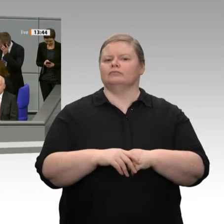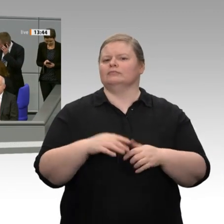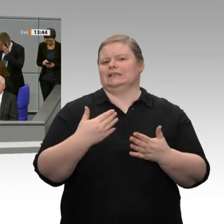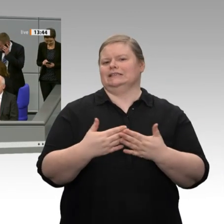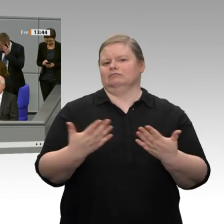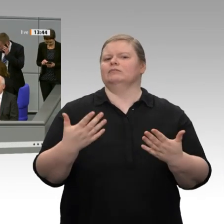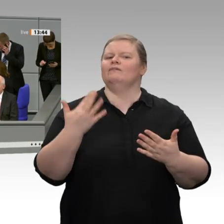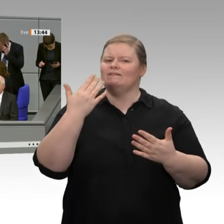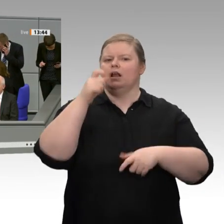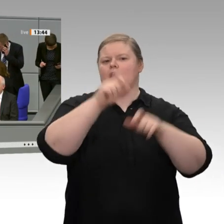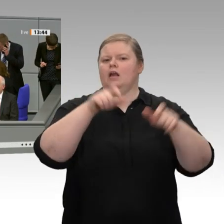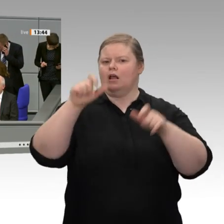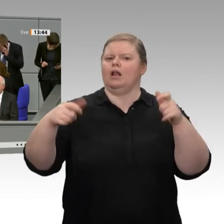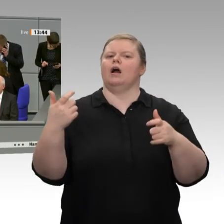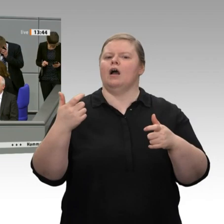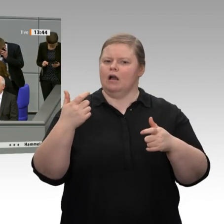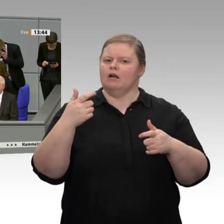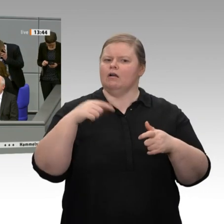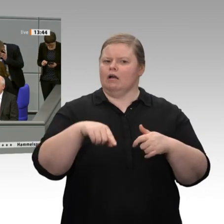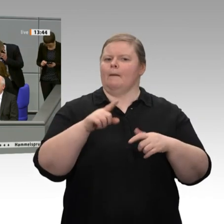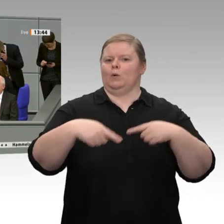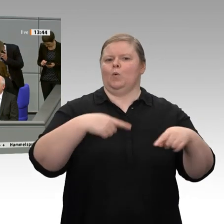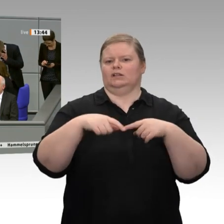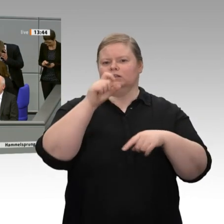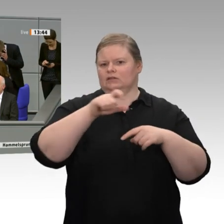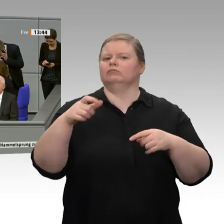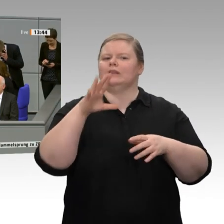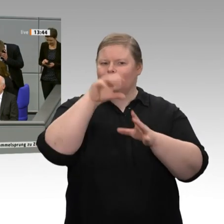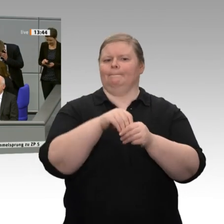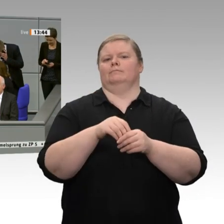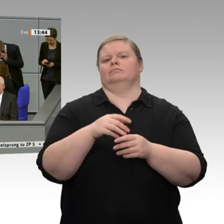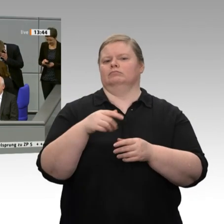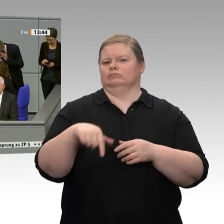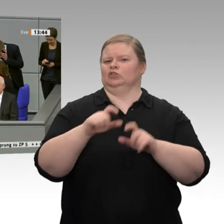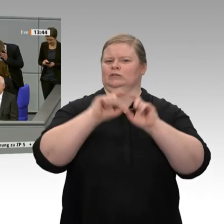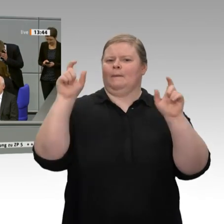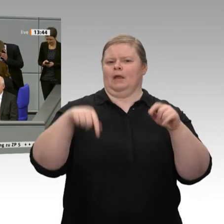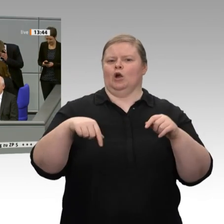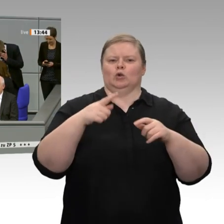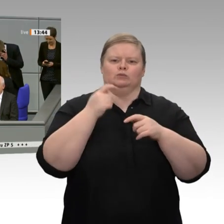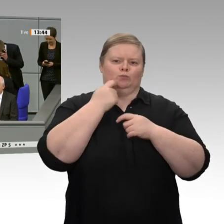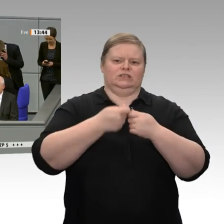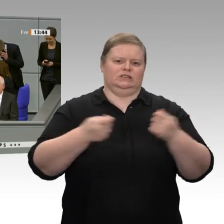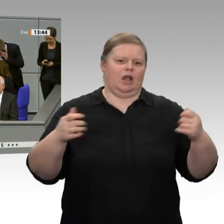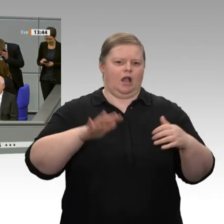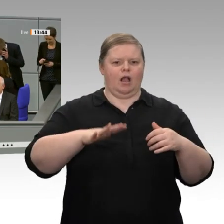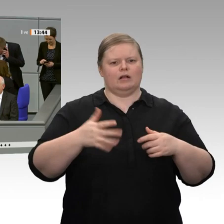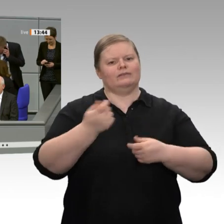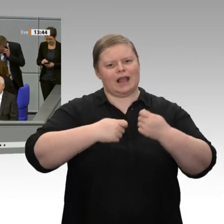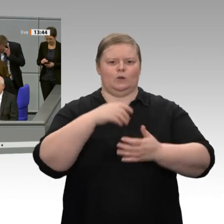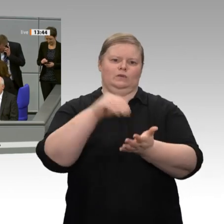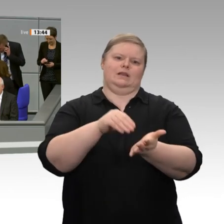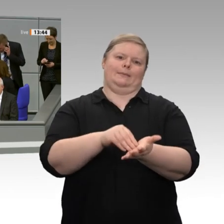als auch festgestellt wird, wie viele Abgeordnete überhaupt an den Verhandlungen des